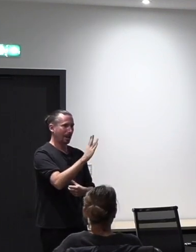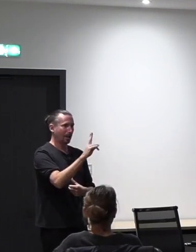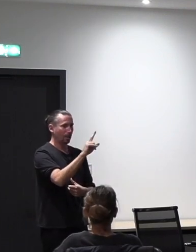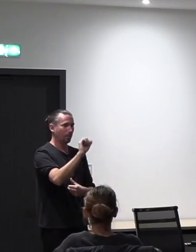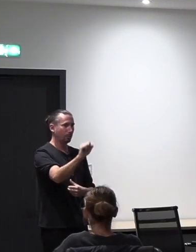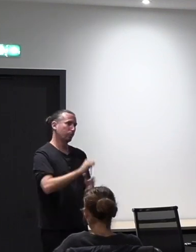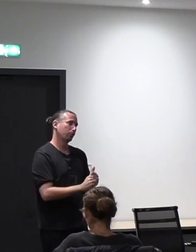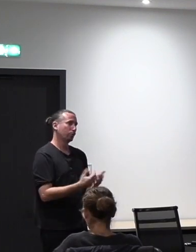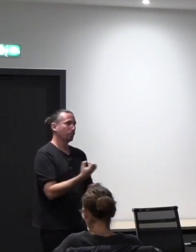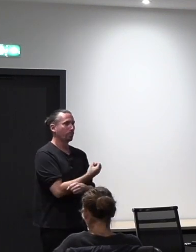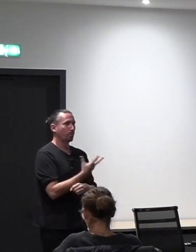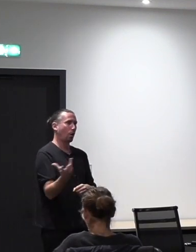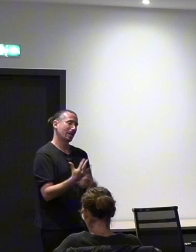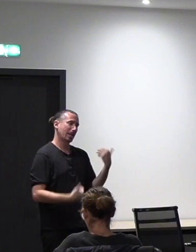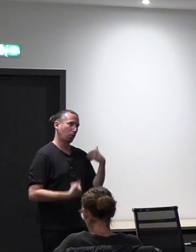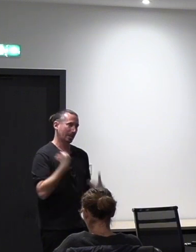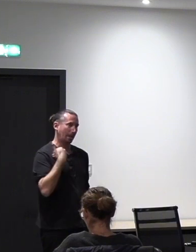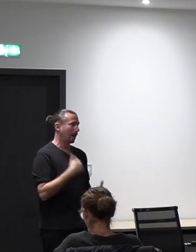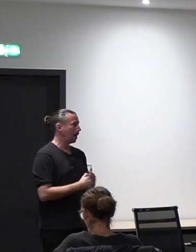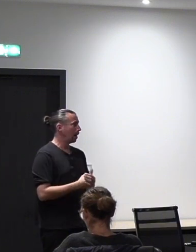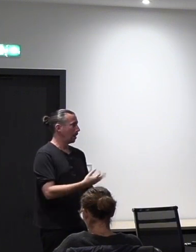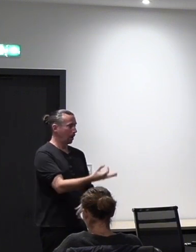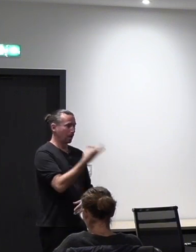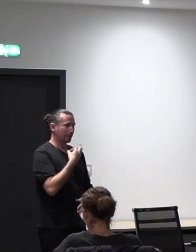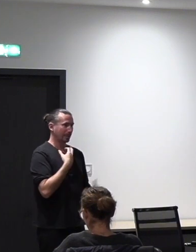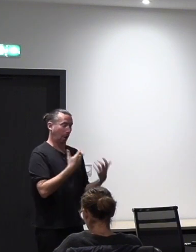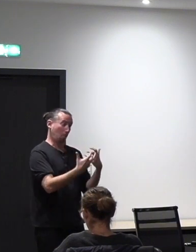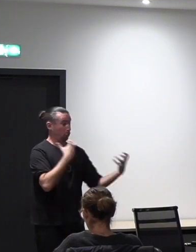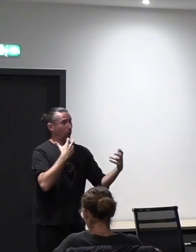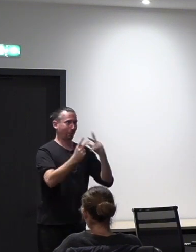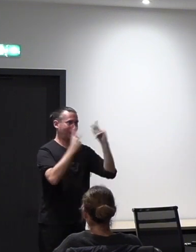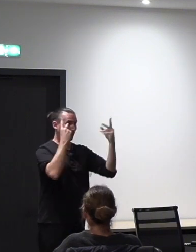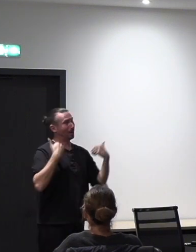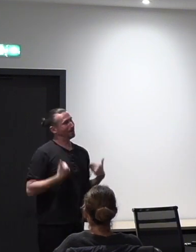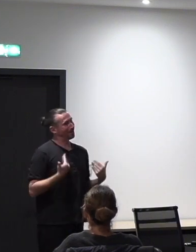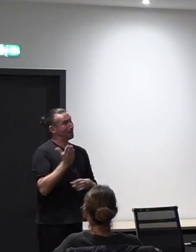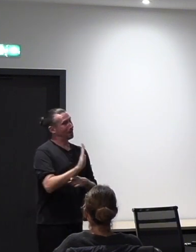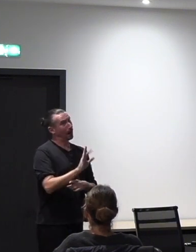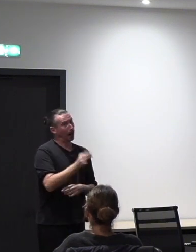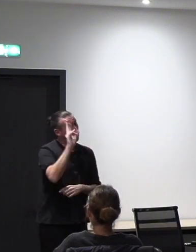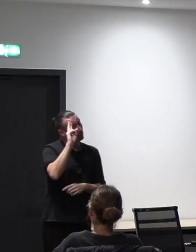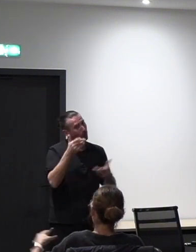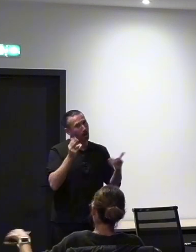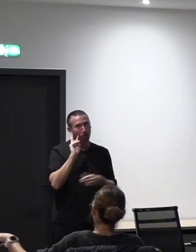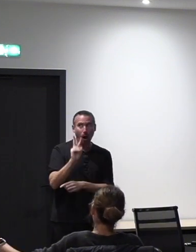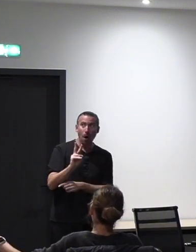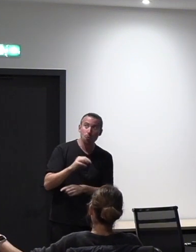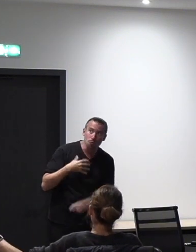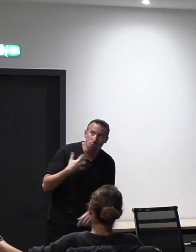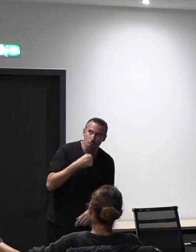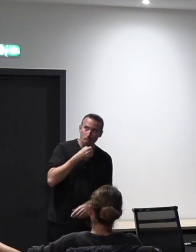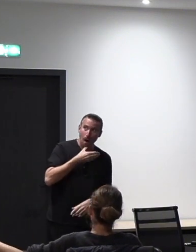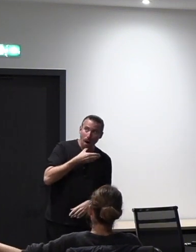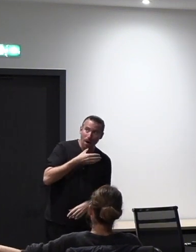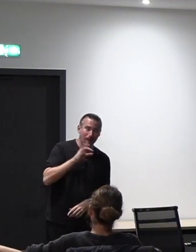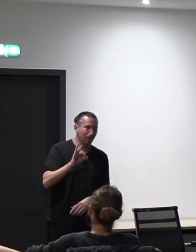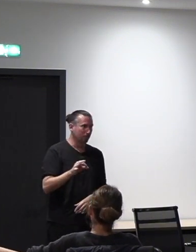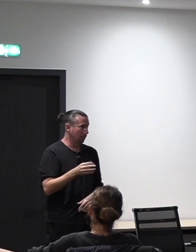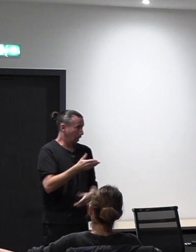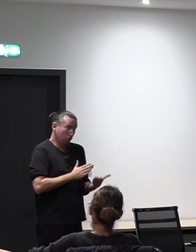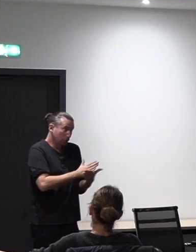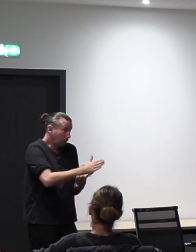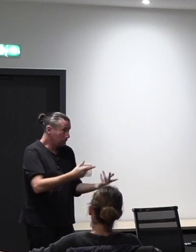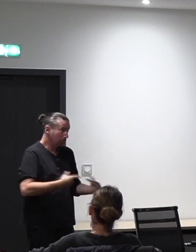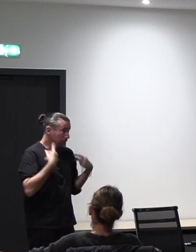de nom, qui dit de lui « je suis un choc visuel ». Il a raison, quand vous le voyez, vous êtes scotché. Eh bien, il donne du sens à sa